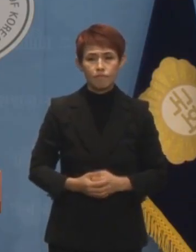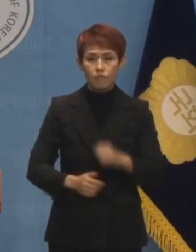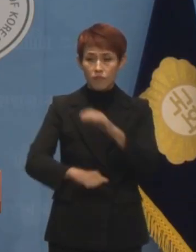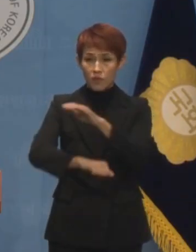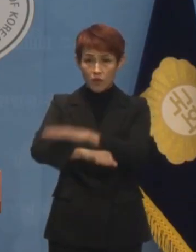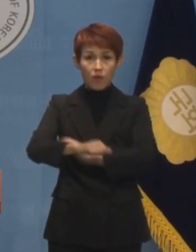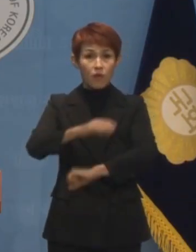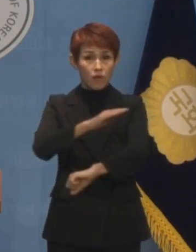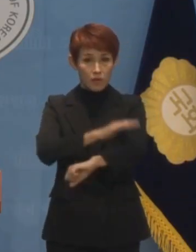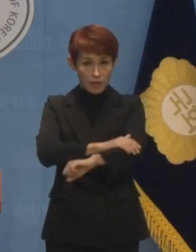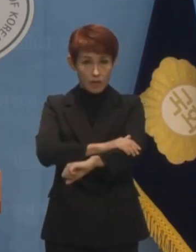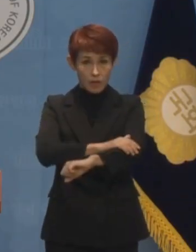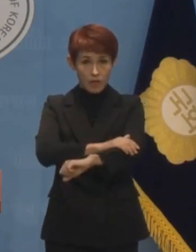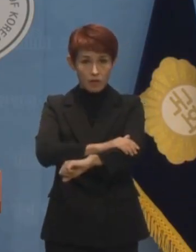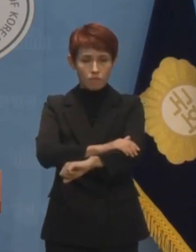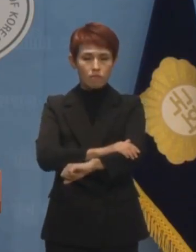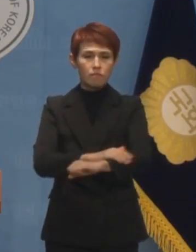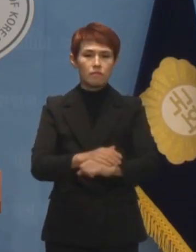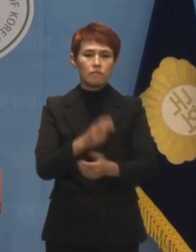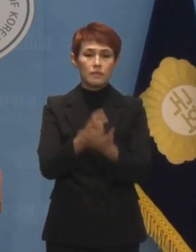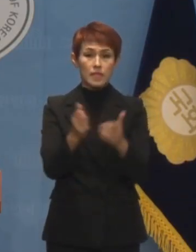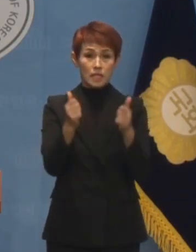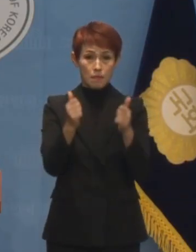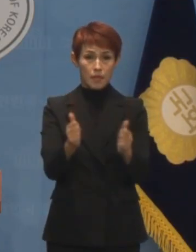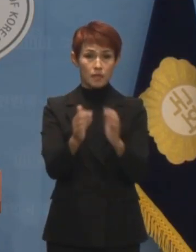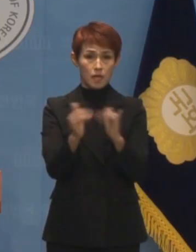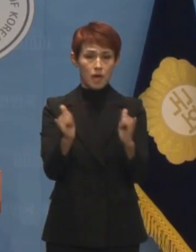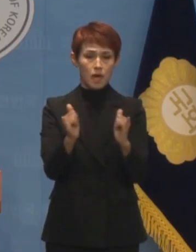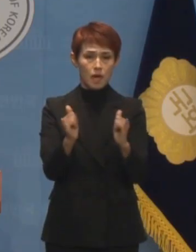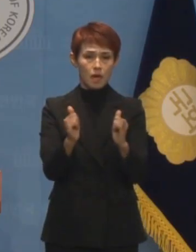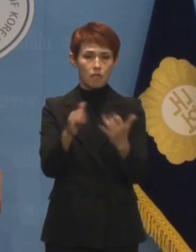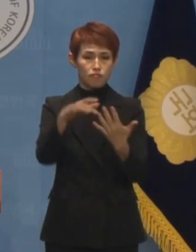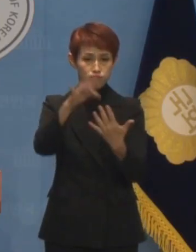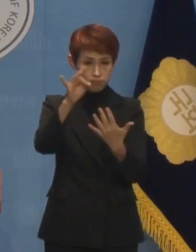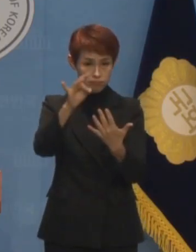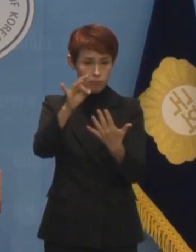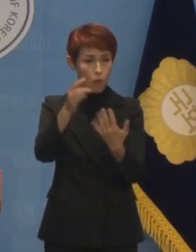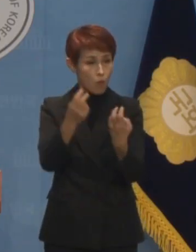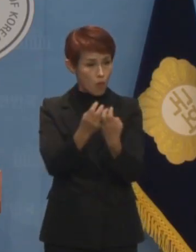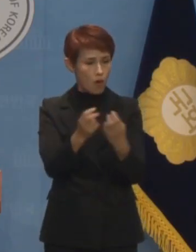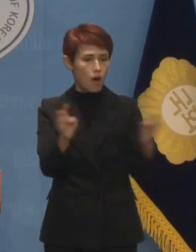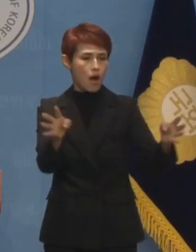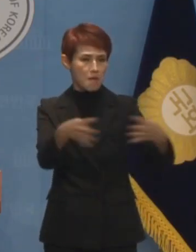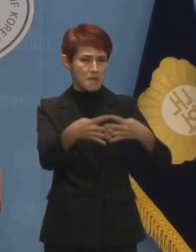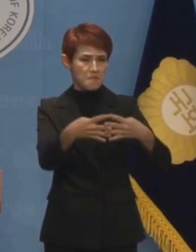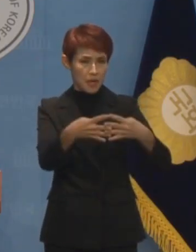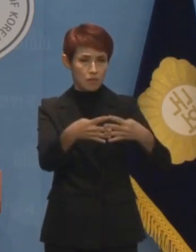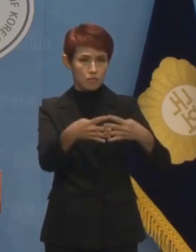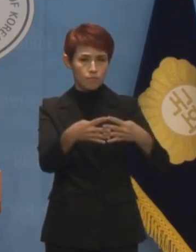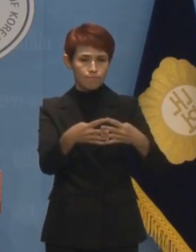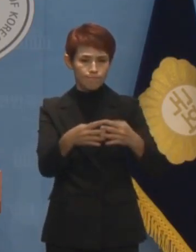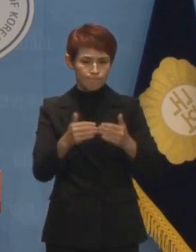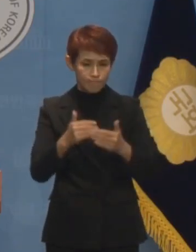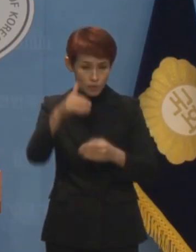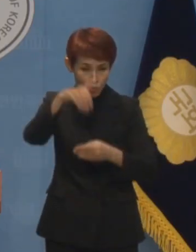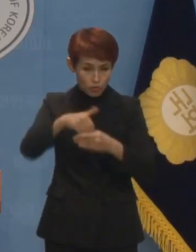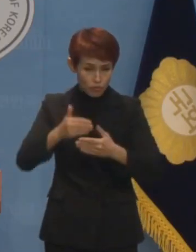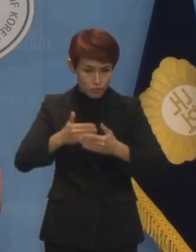여야가 지금이라도 헌법재판관 후임 선출에 합의하고 선출을 위한 절차를